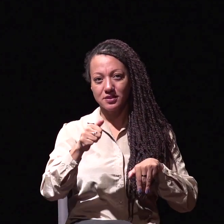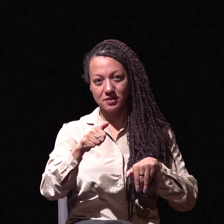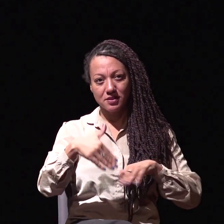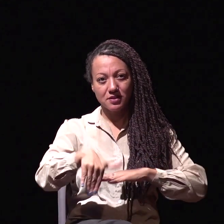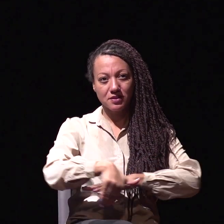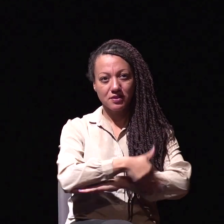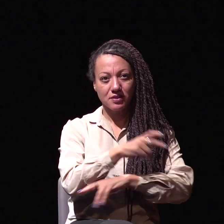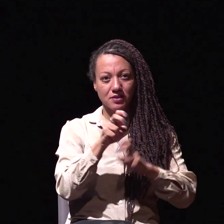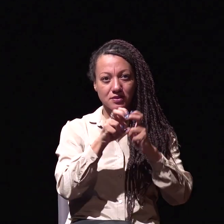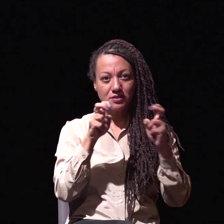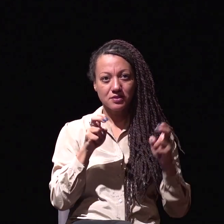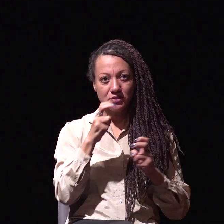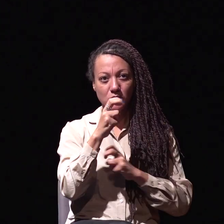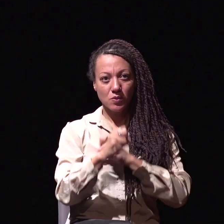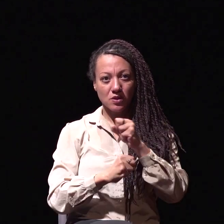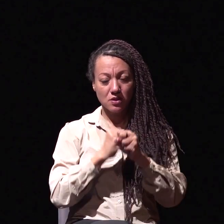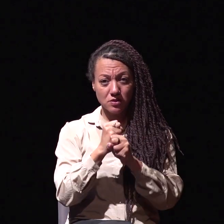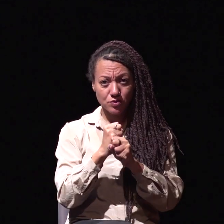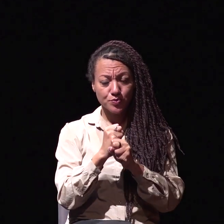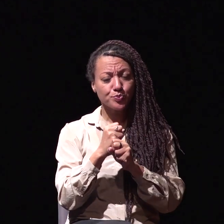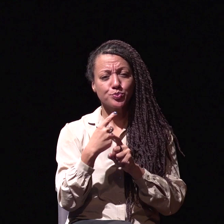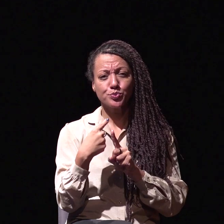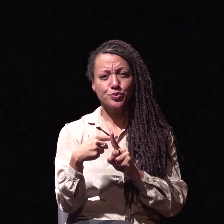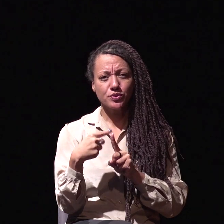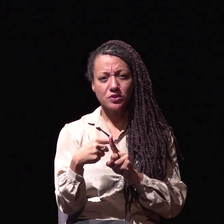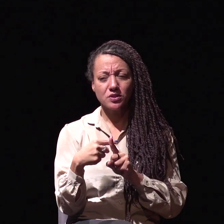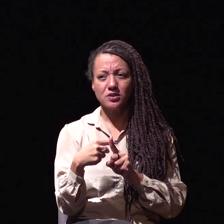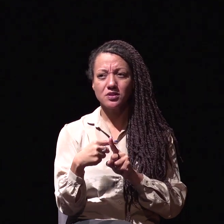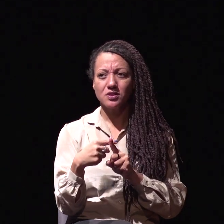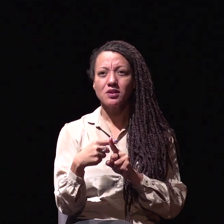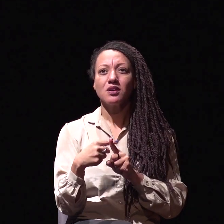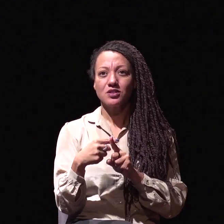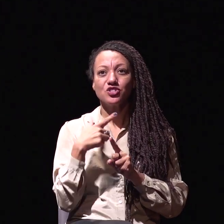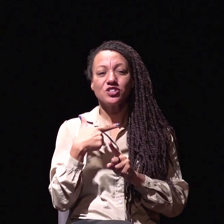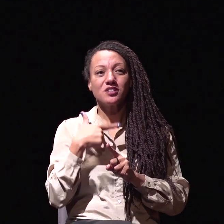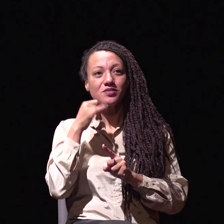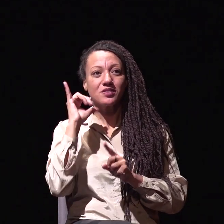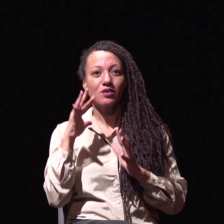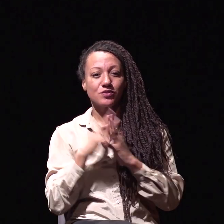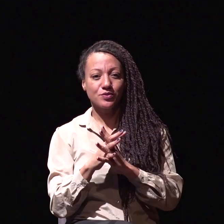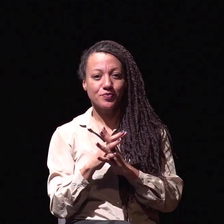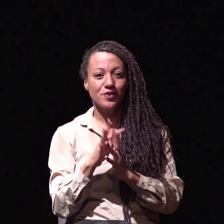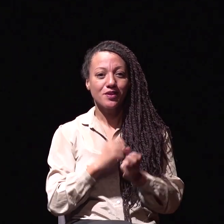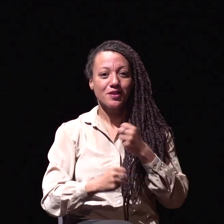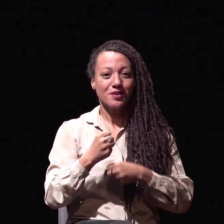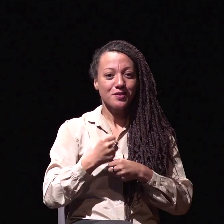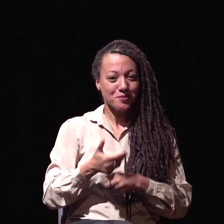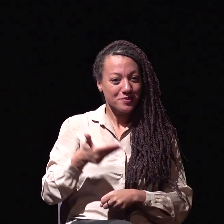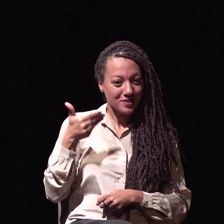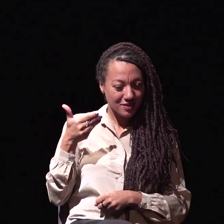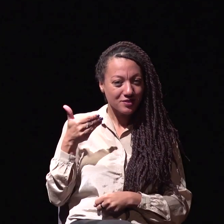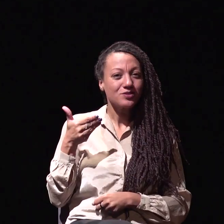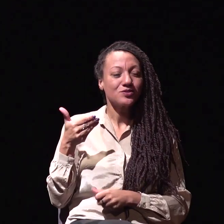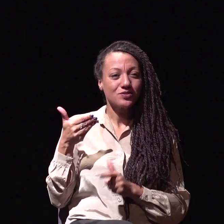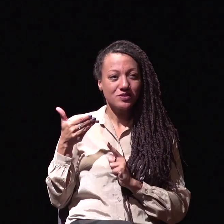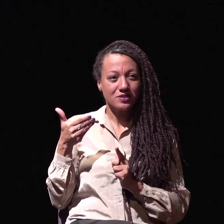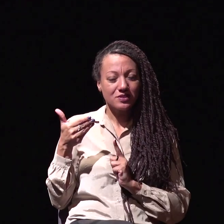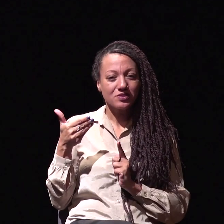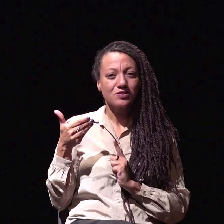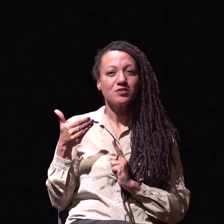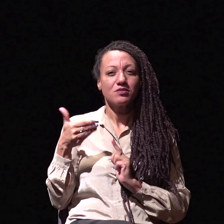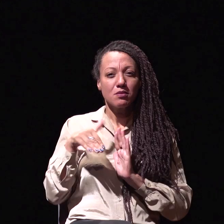Paulista, era justamente para tentar dar conta um pouco dessa confusão. Ano passado nós fizemos uma série